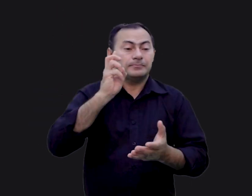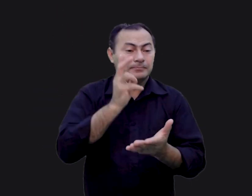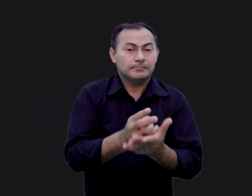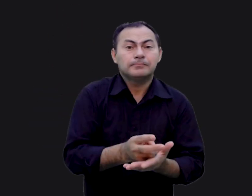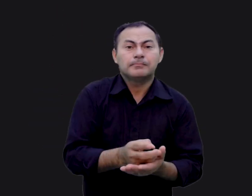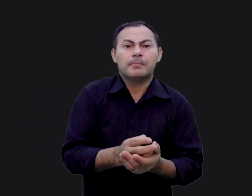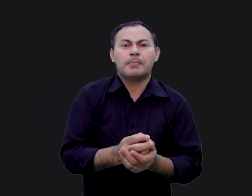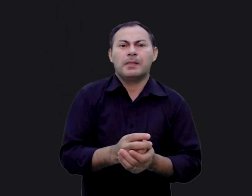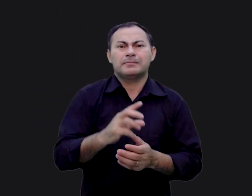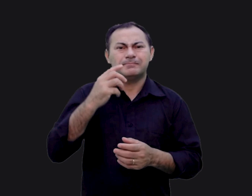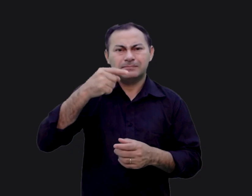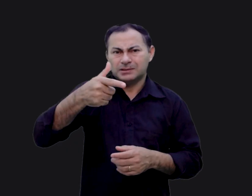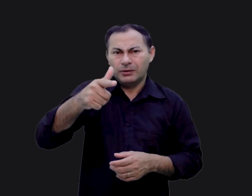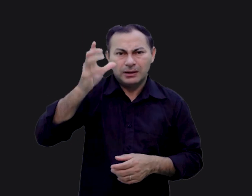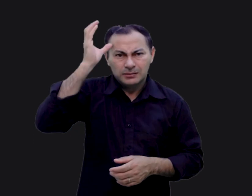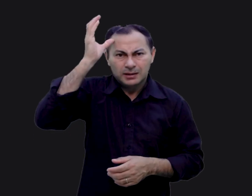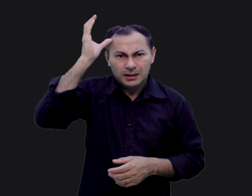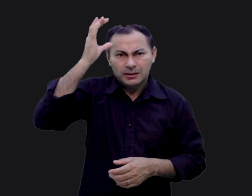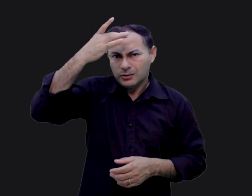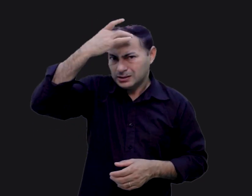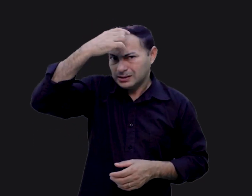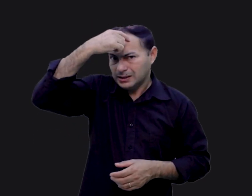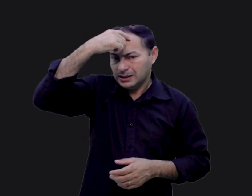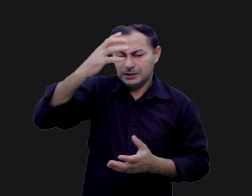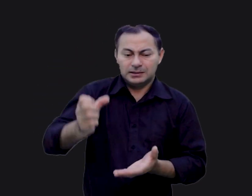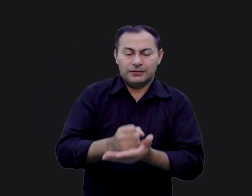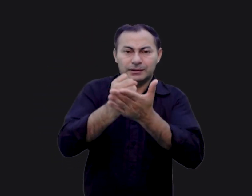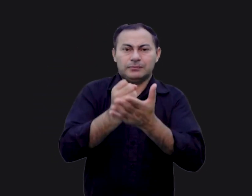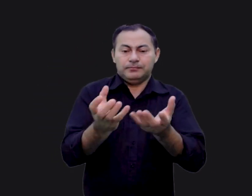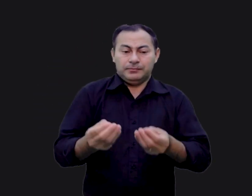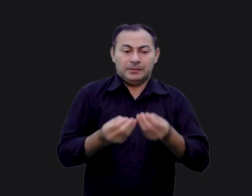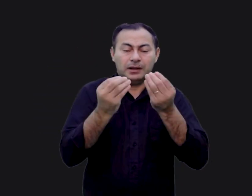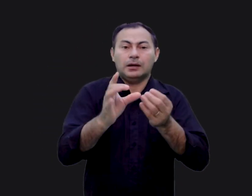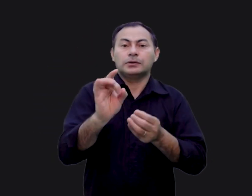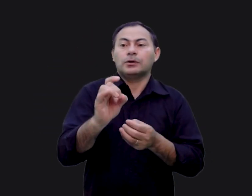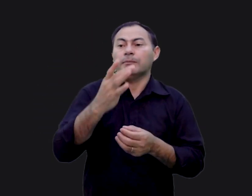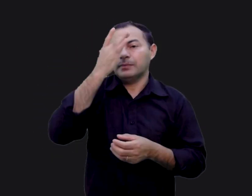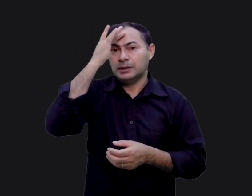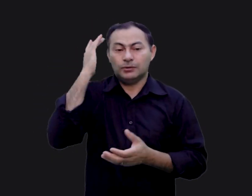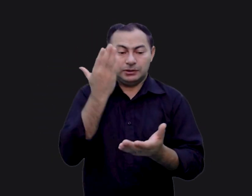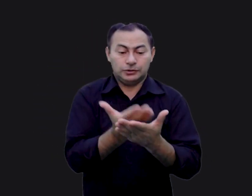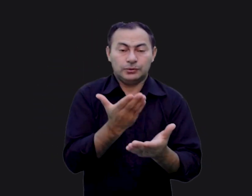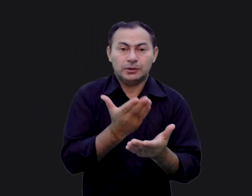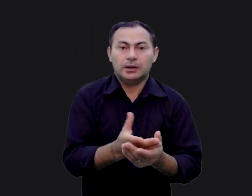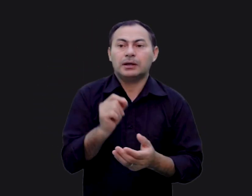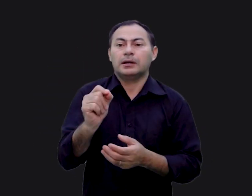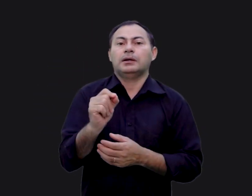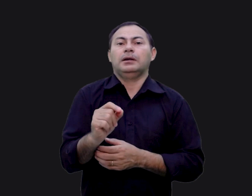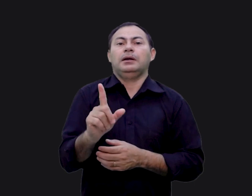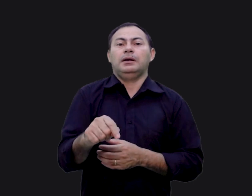vezes mesmo, inconscientemente, eles querem que a salvação seja dada apenas àqueles que estudaram, àqueles que